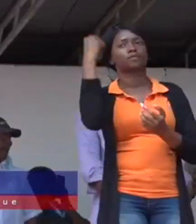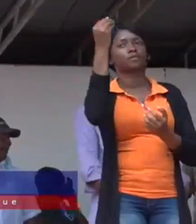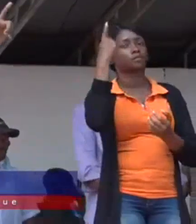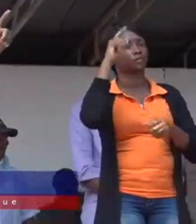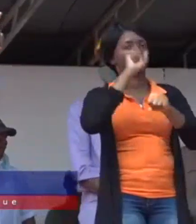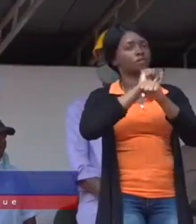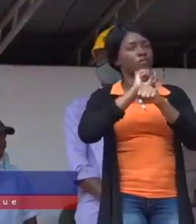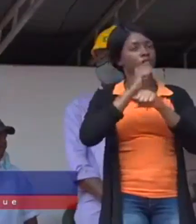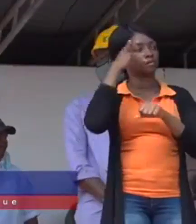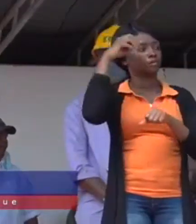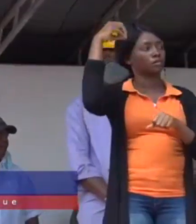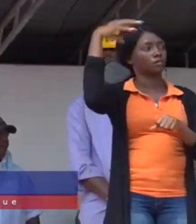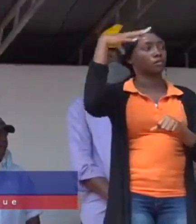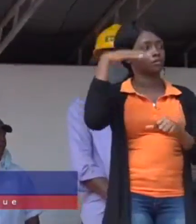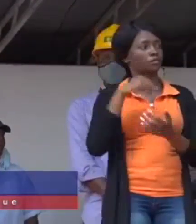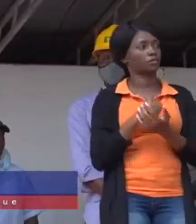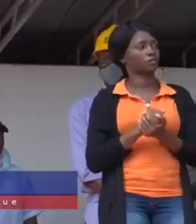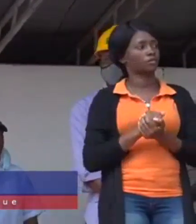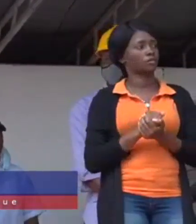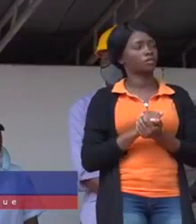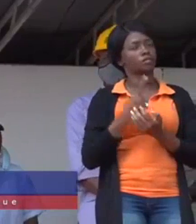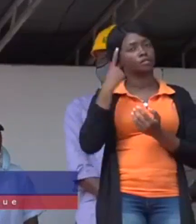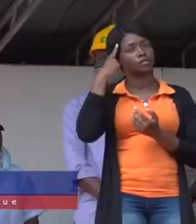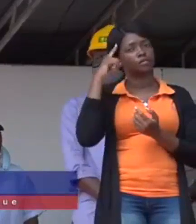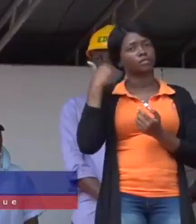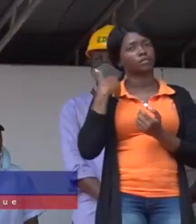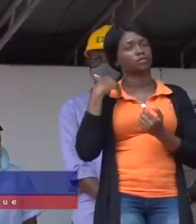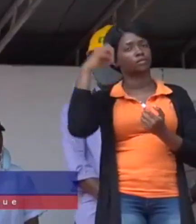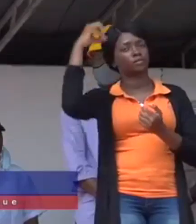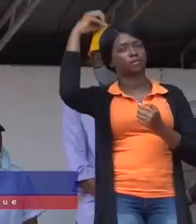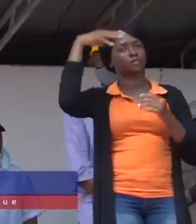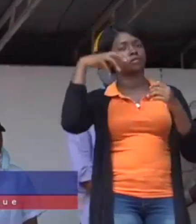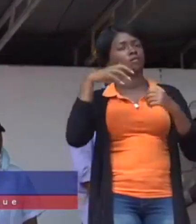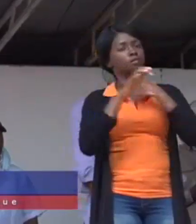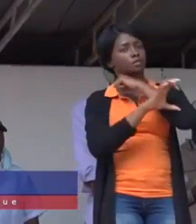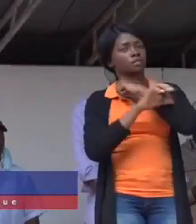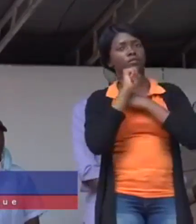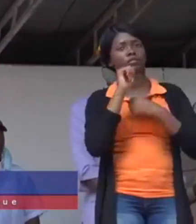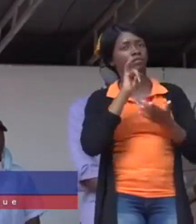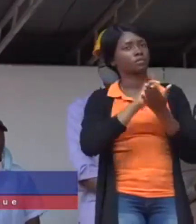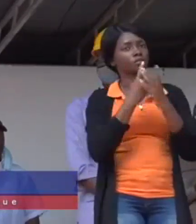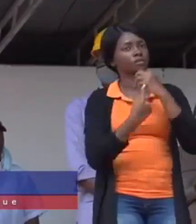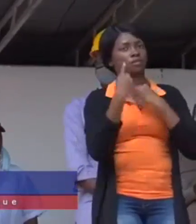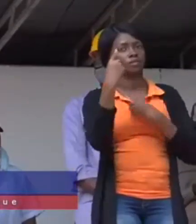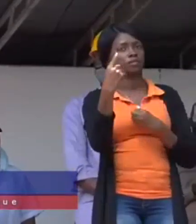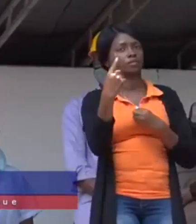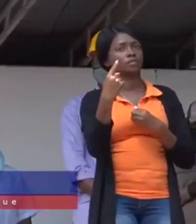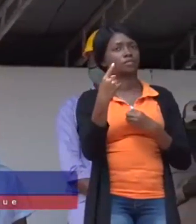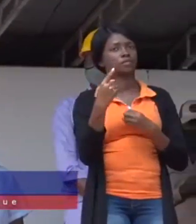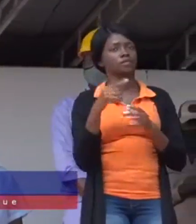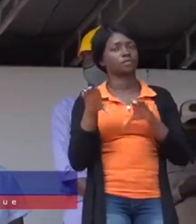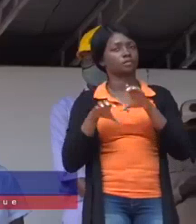nous électrifier au cap. Pour électrifier au cap là, c'est pas ça seulement. C'est pas ça seulement qu'on peut